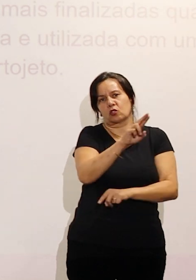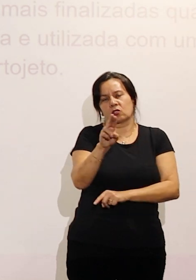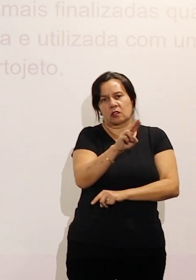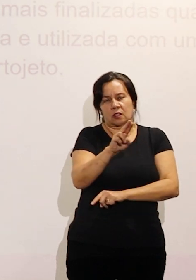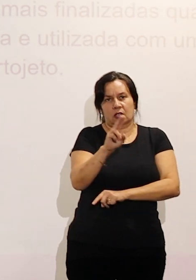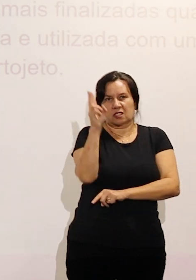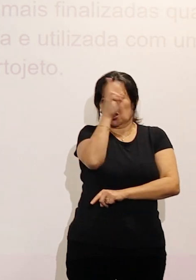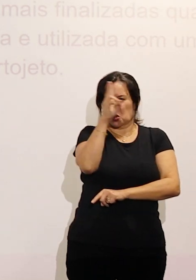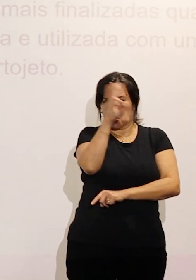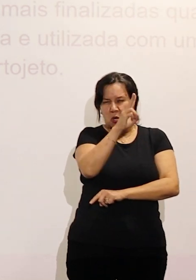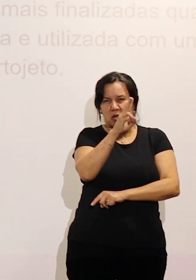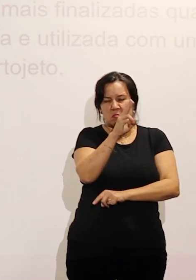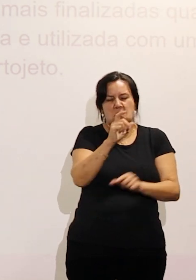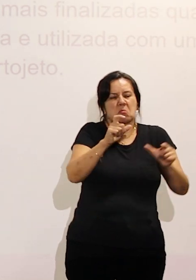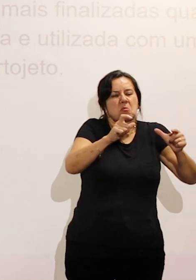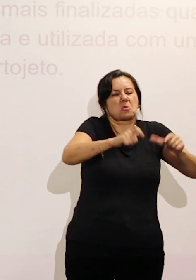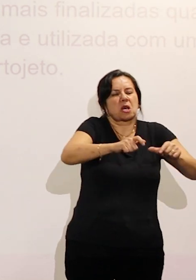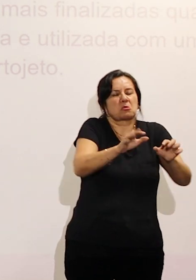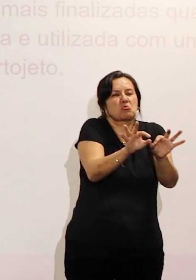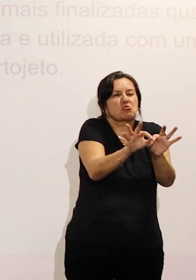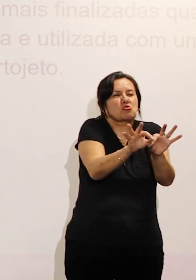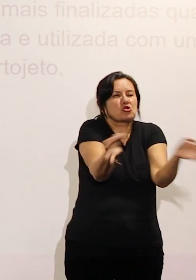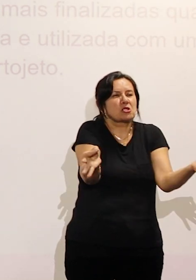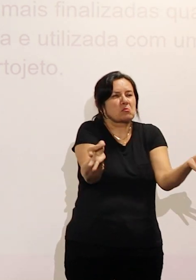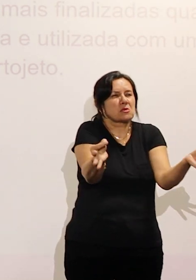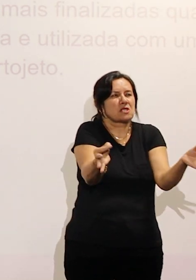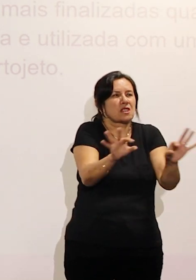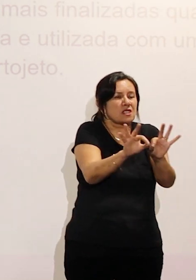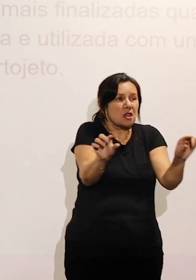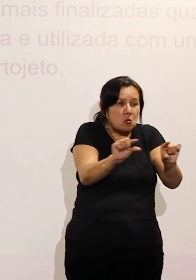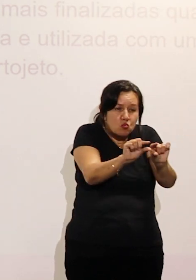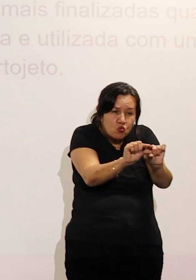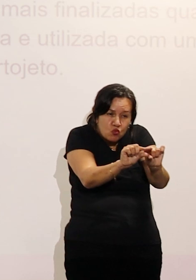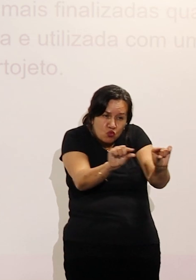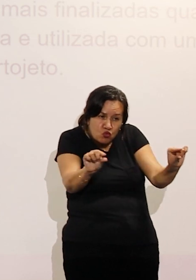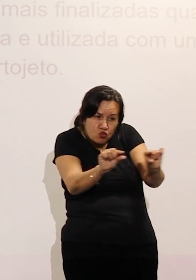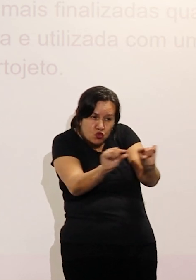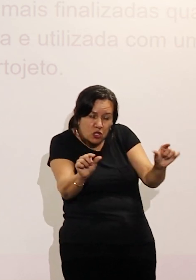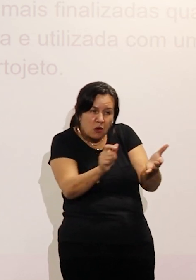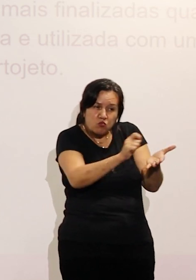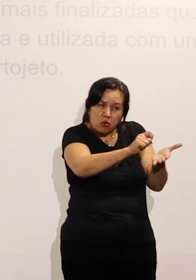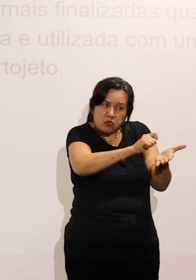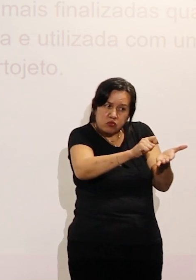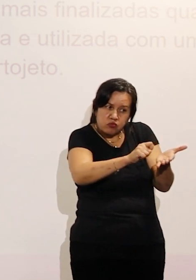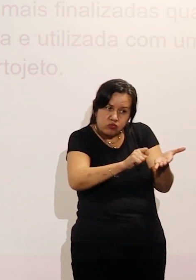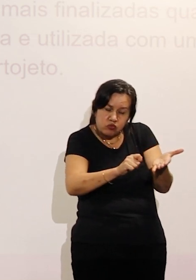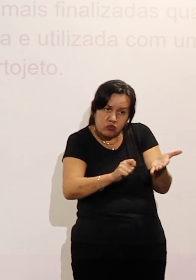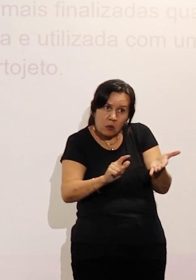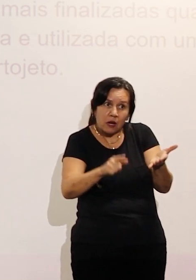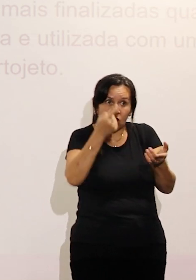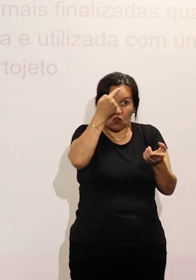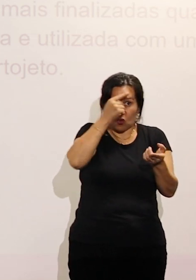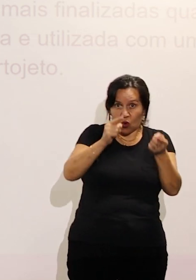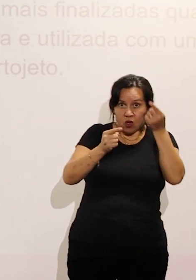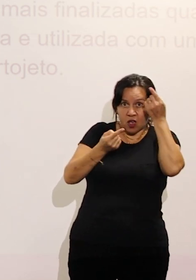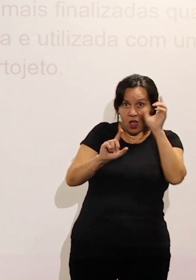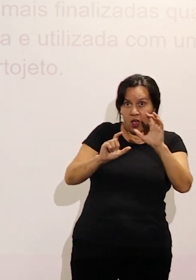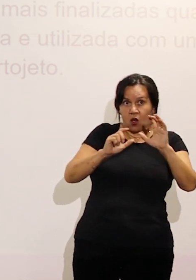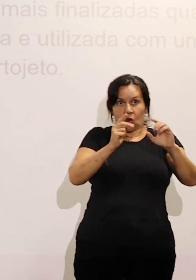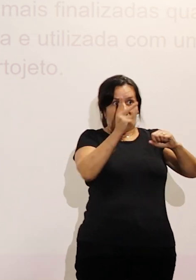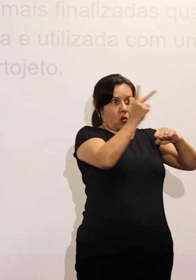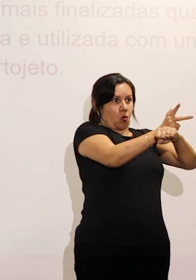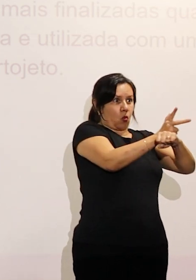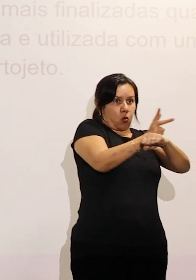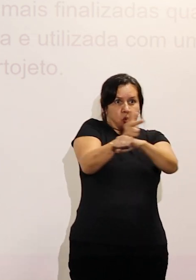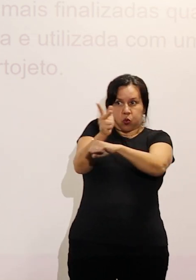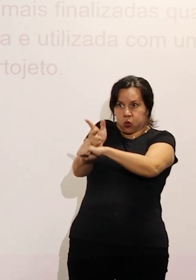meio que um quadrinho bem simplificado, é quase uma tirinha feita em rascunho, que é para ter uma ideia de ângulo de câmera, para